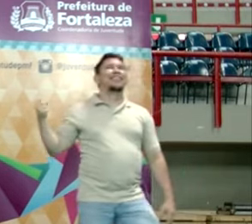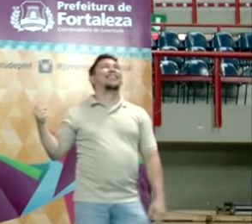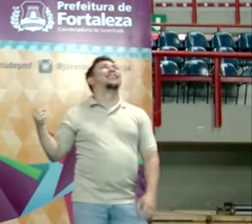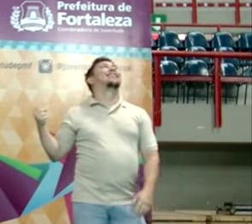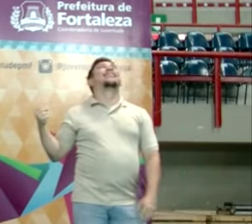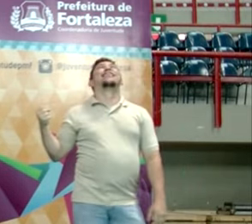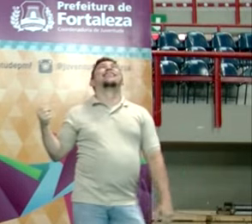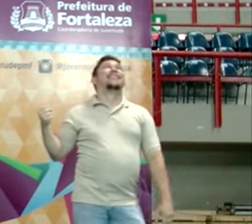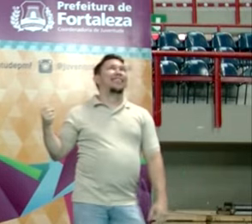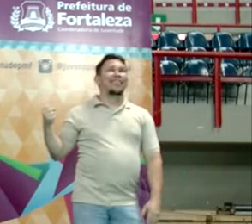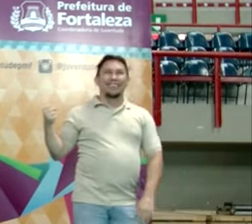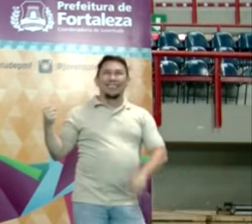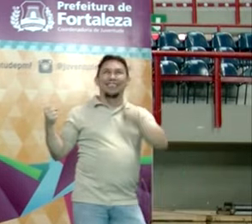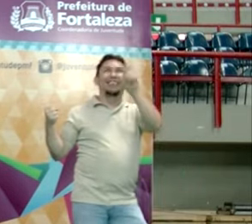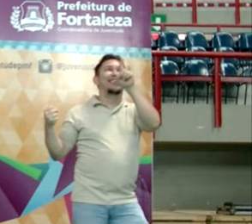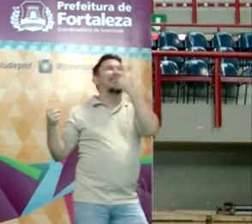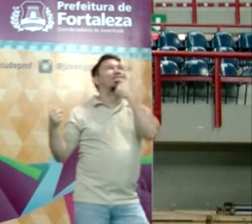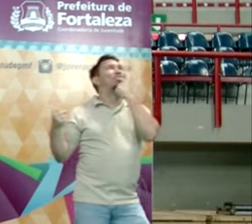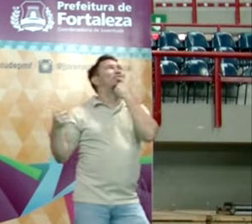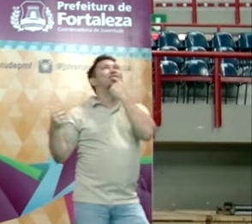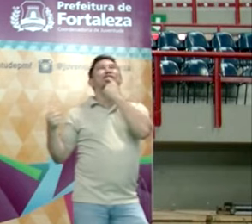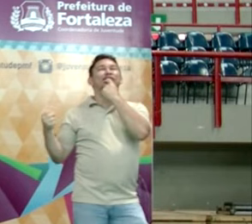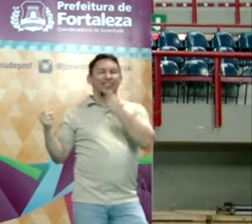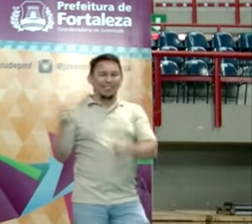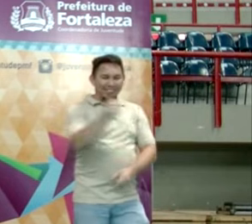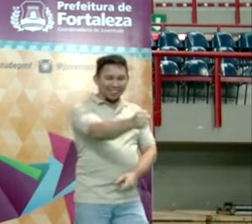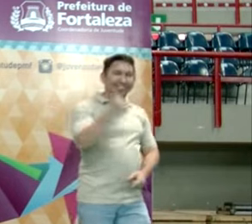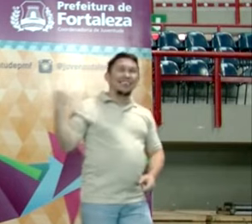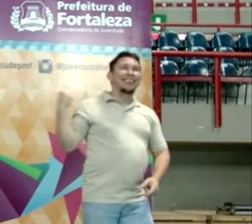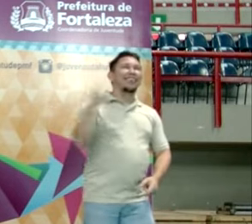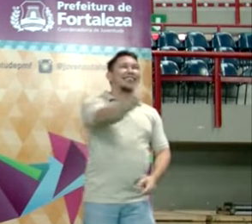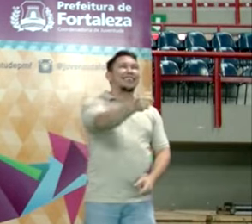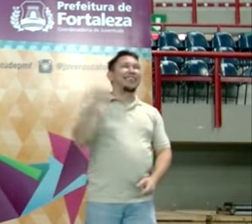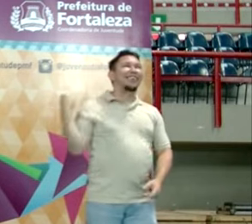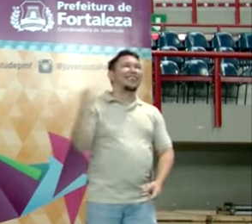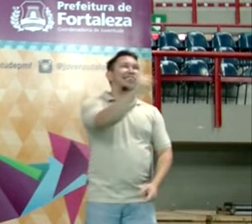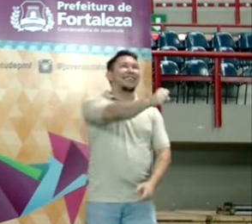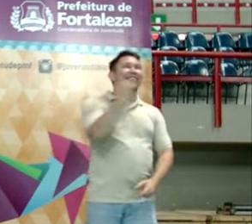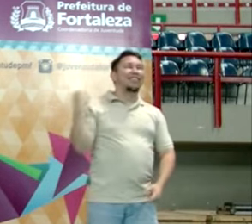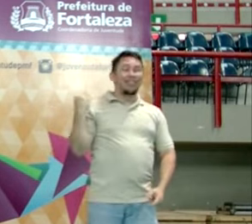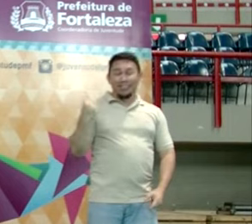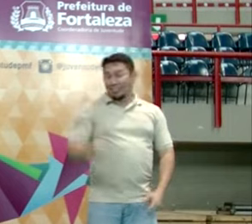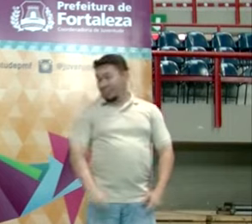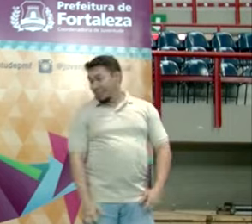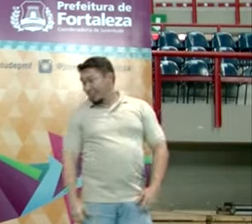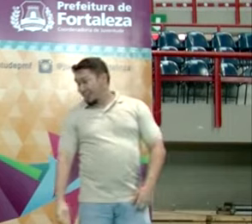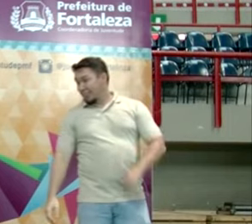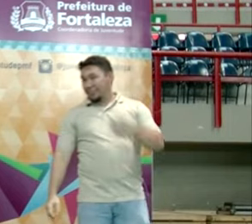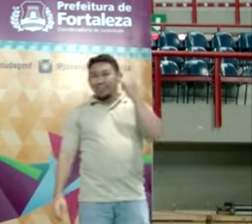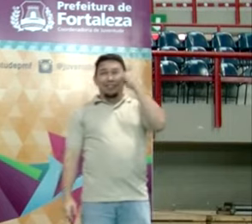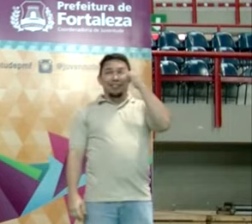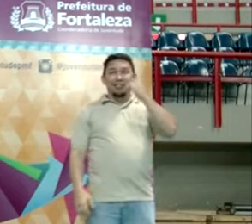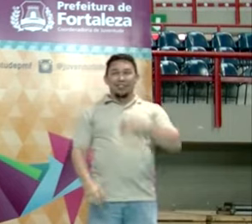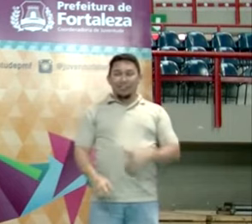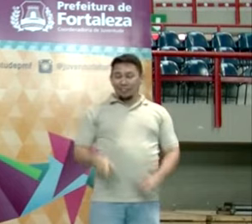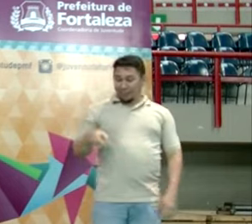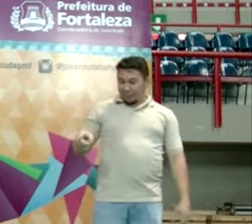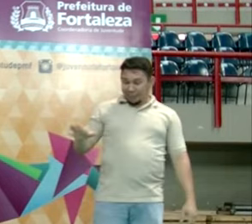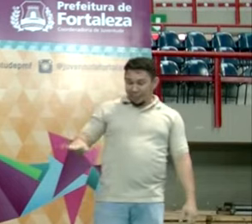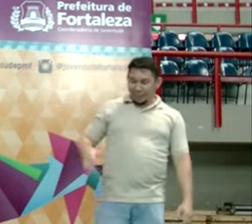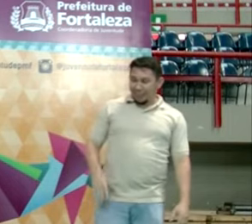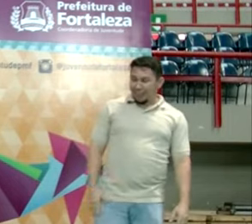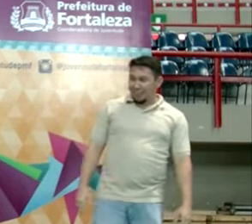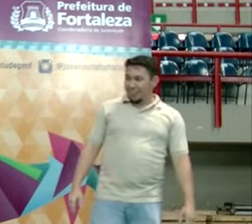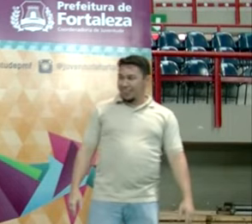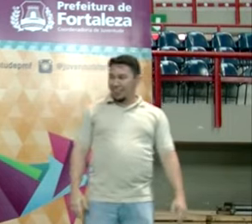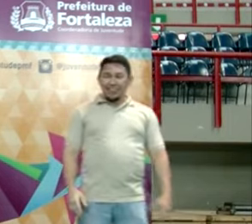Procura, aí fecha. Aí lembra, aí abre de novo. gasta energia pra caramba. Pior é quando ela pega